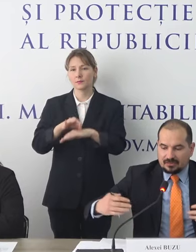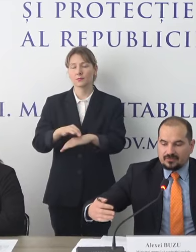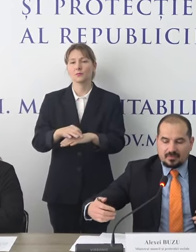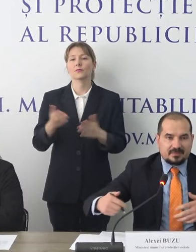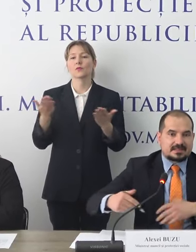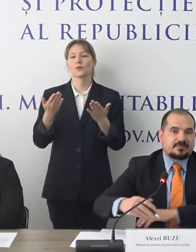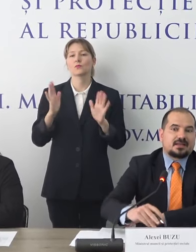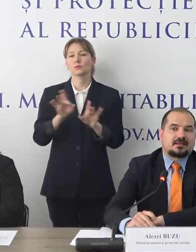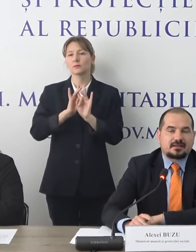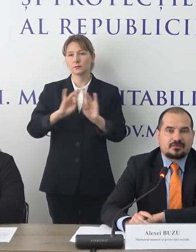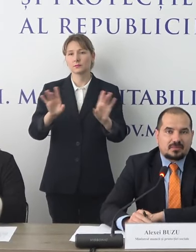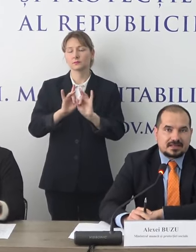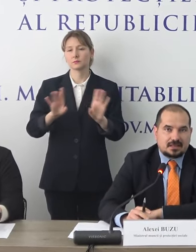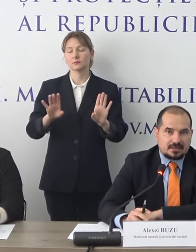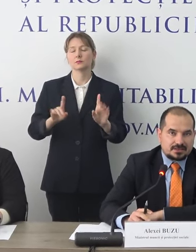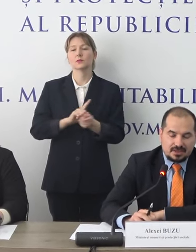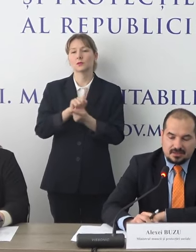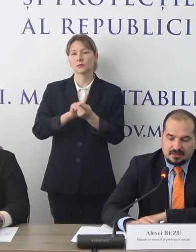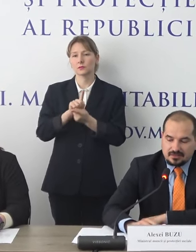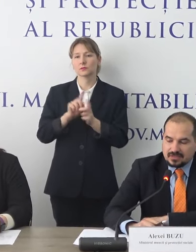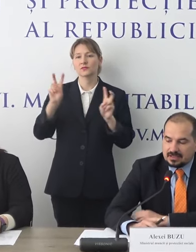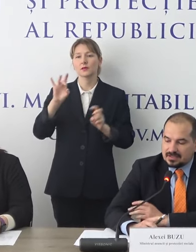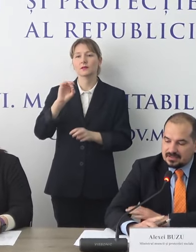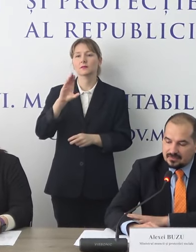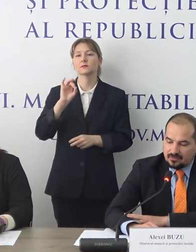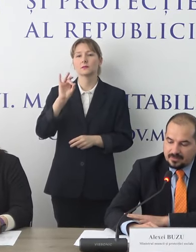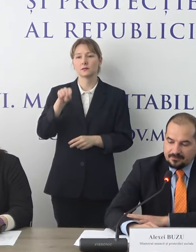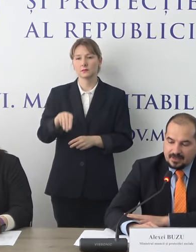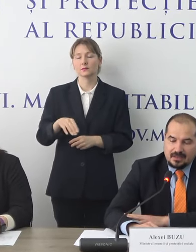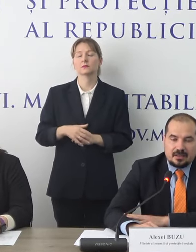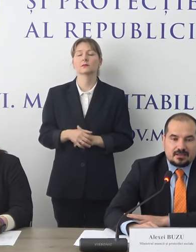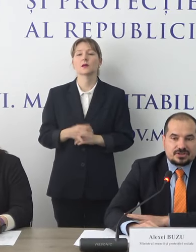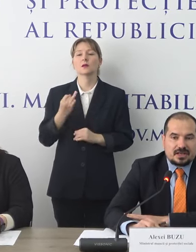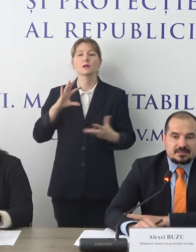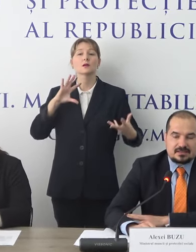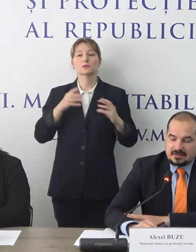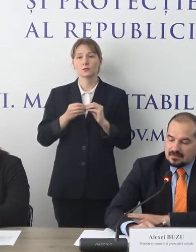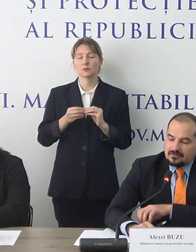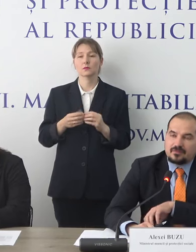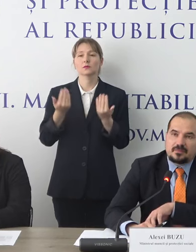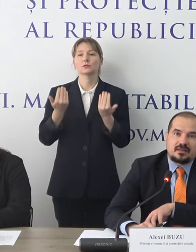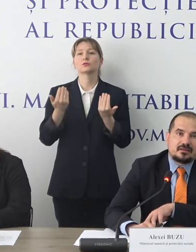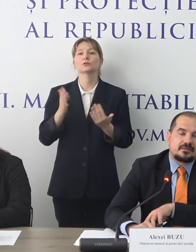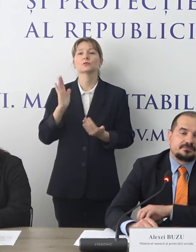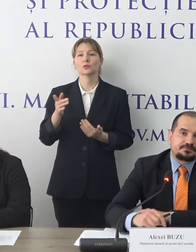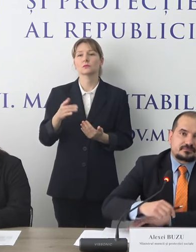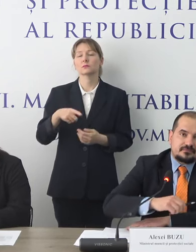în care noi vorbim despre reforma Restart și rezultatele acestei reforme. Și astăzi vom